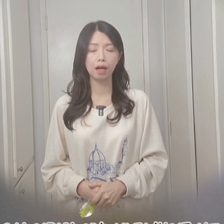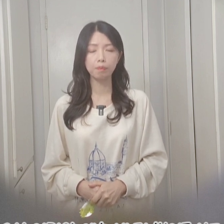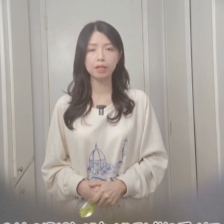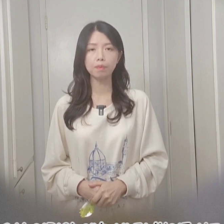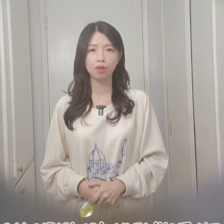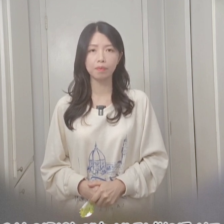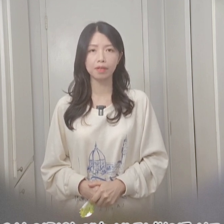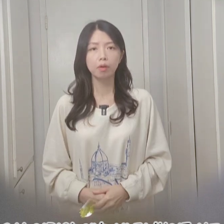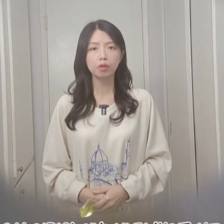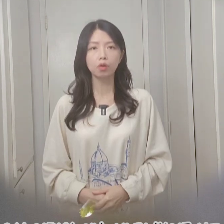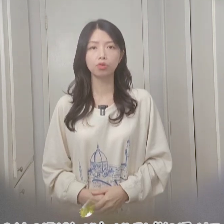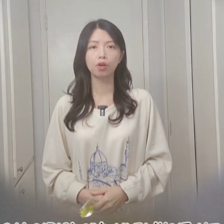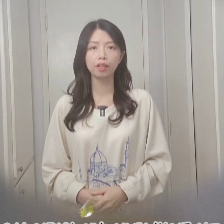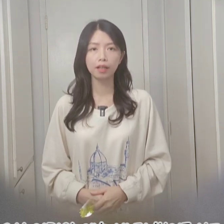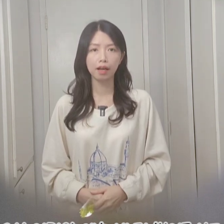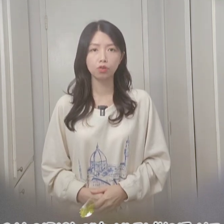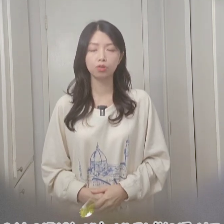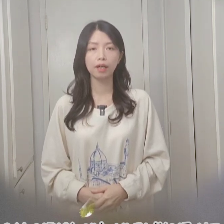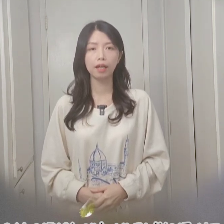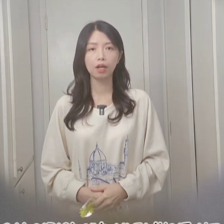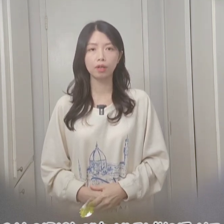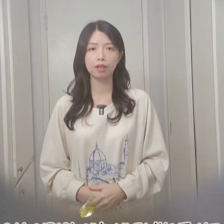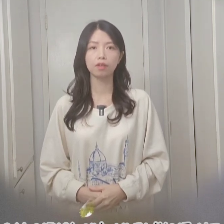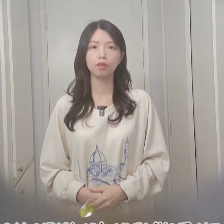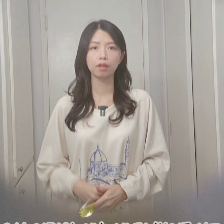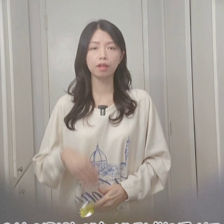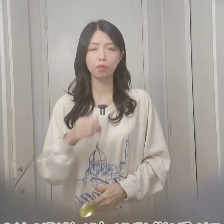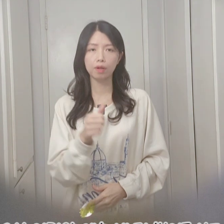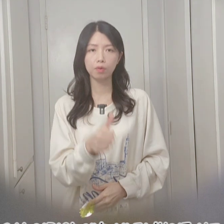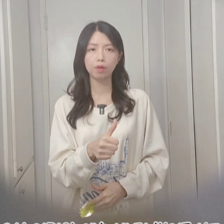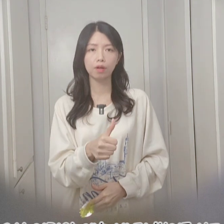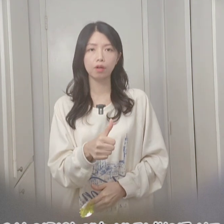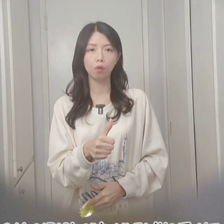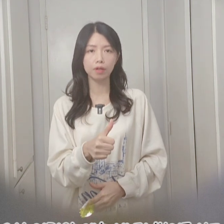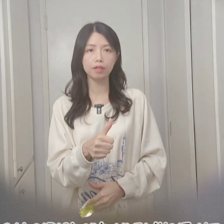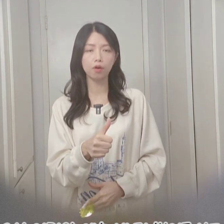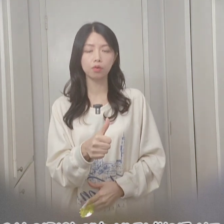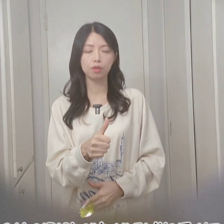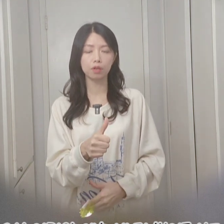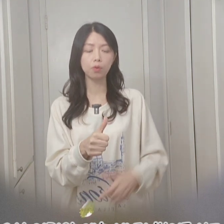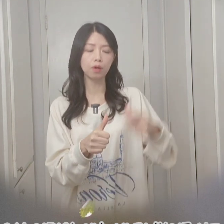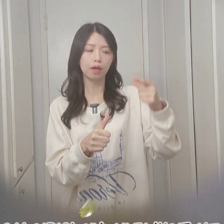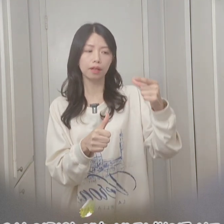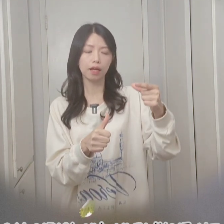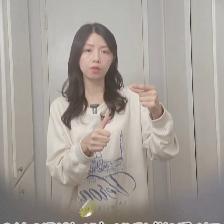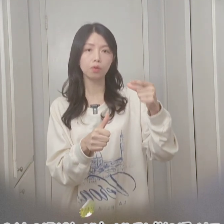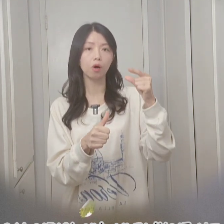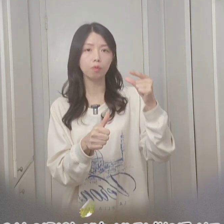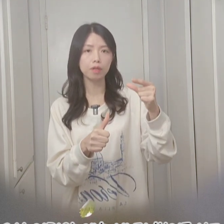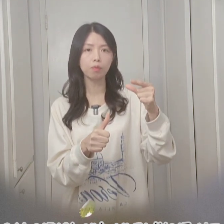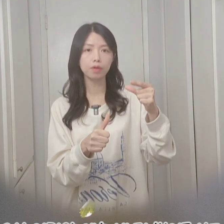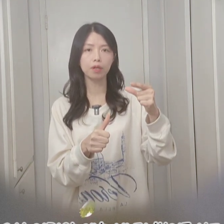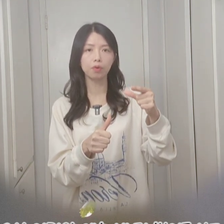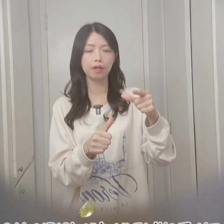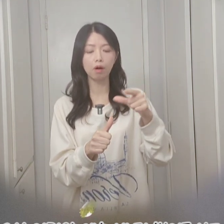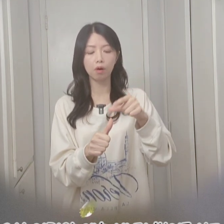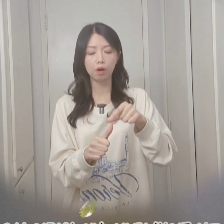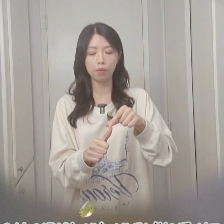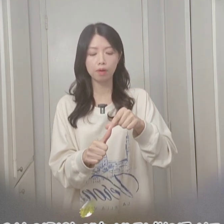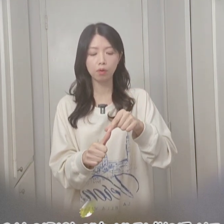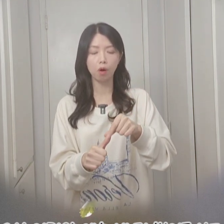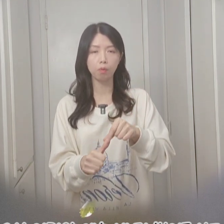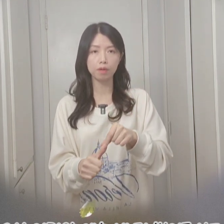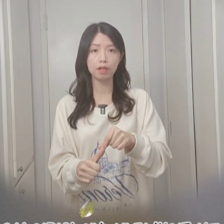개를 합하시면 됩니다. 먼저 구원하다, 구하다라고 한 뜻의 수어는 왼손에 이렇게 엄지를 세워주시고 다른 손은 엄지검지를